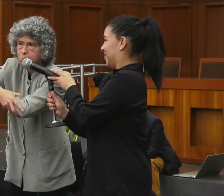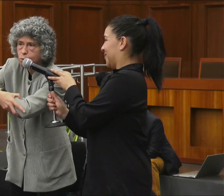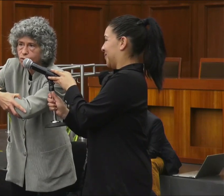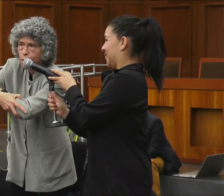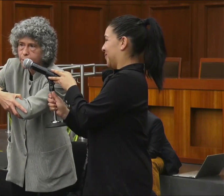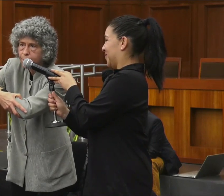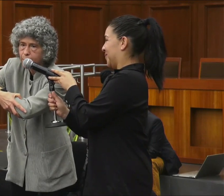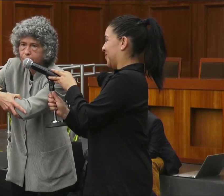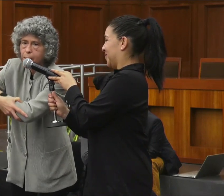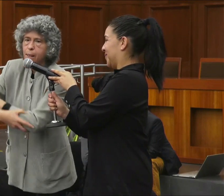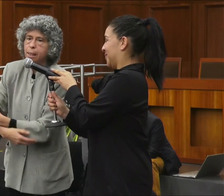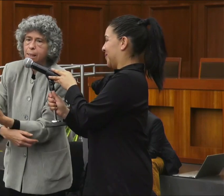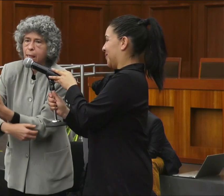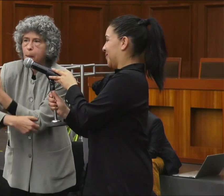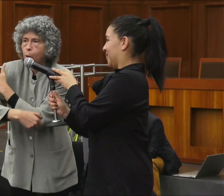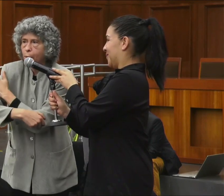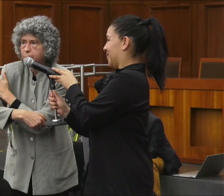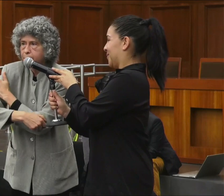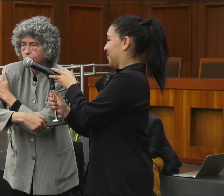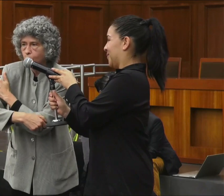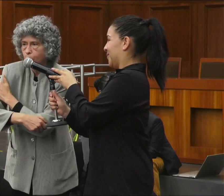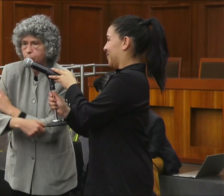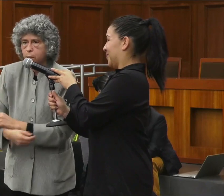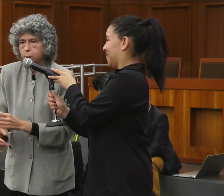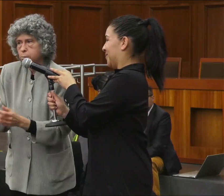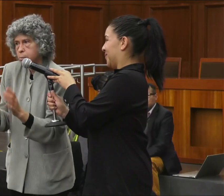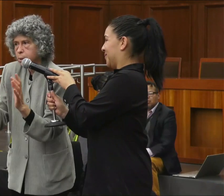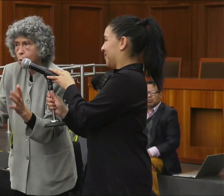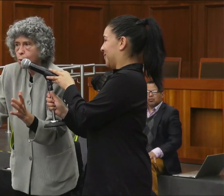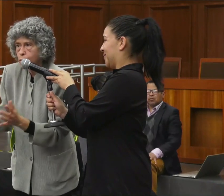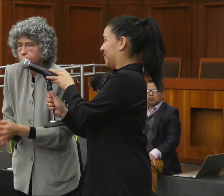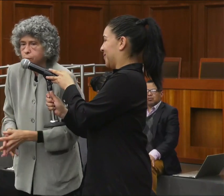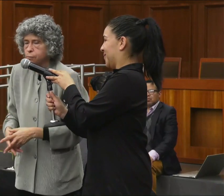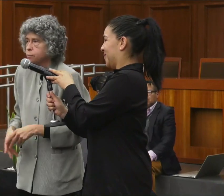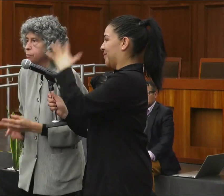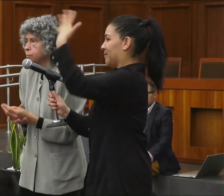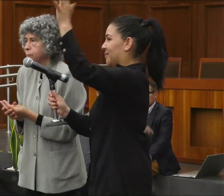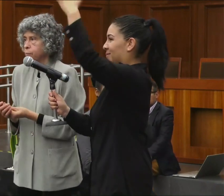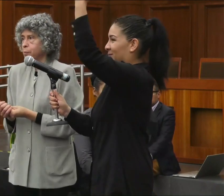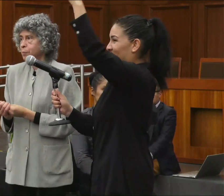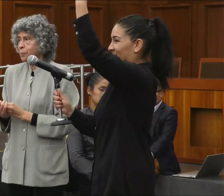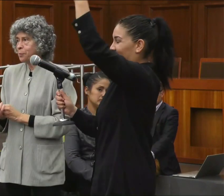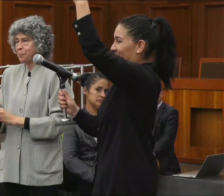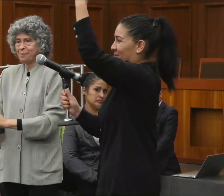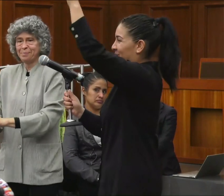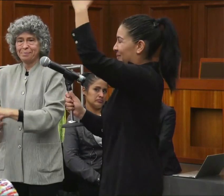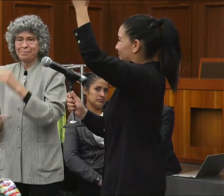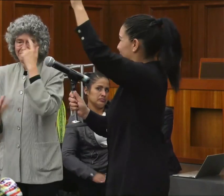solidaridad muy fuerte y empoderamiento. Saludos.